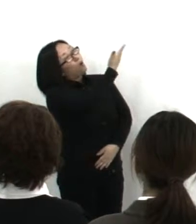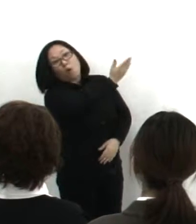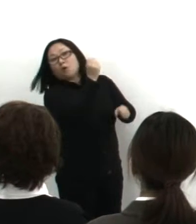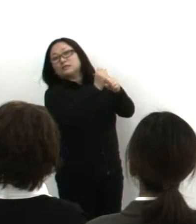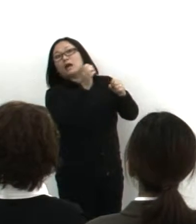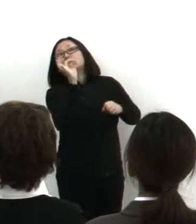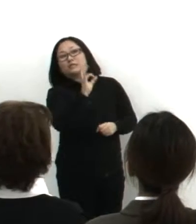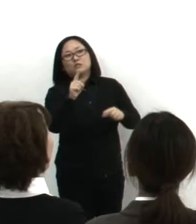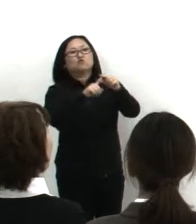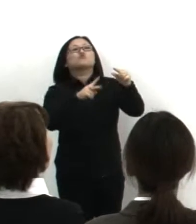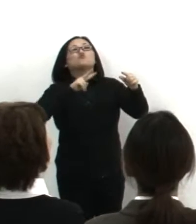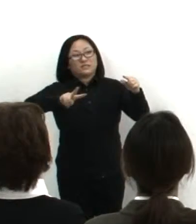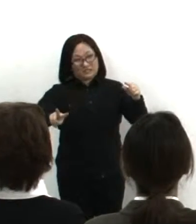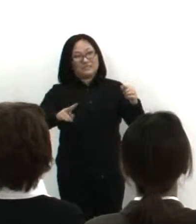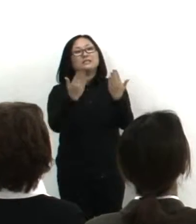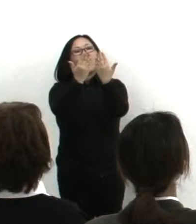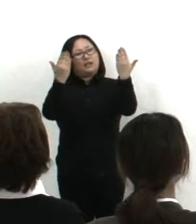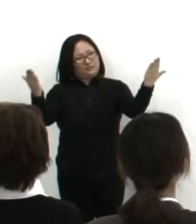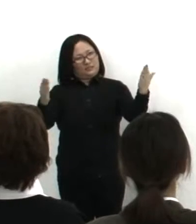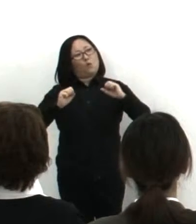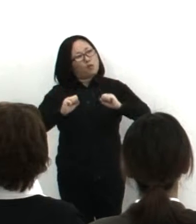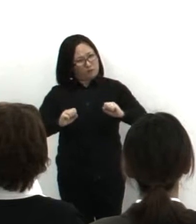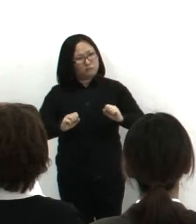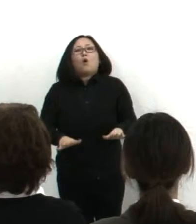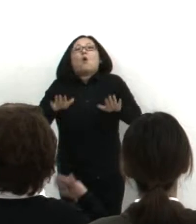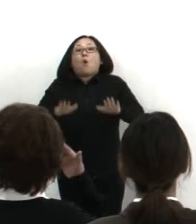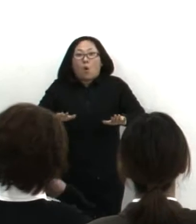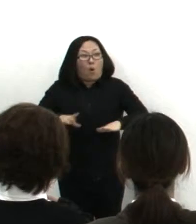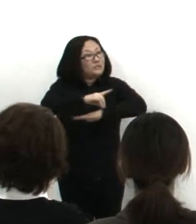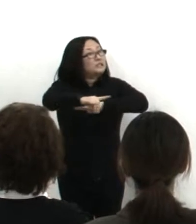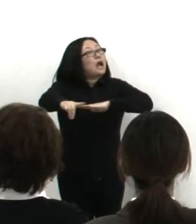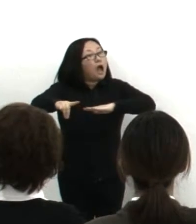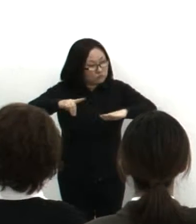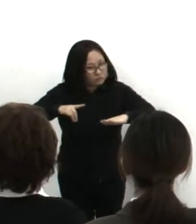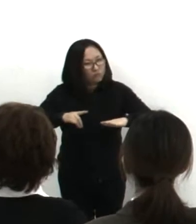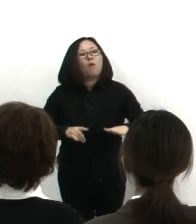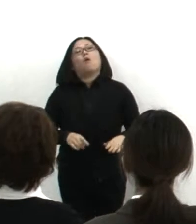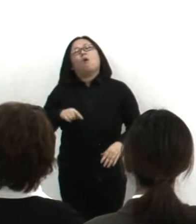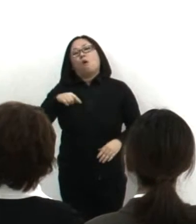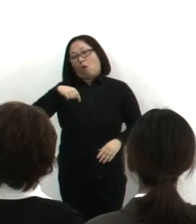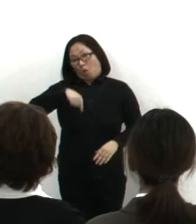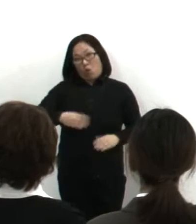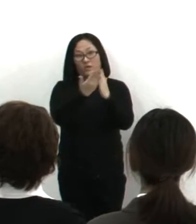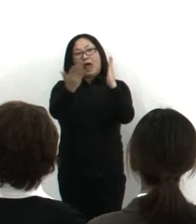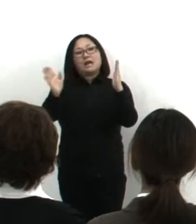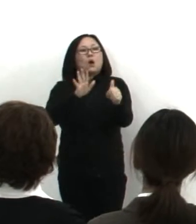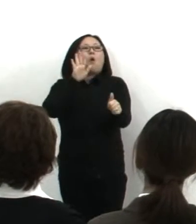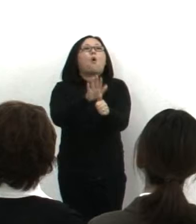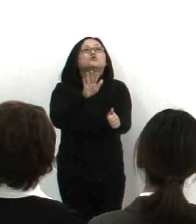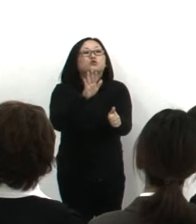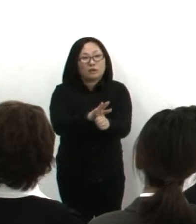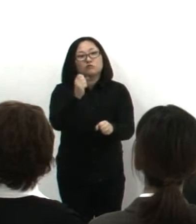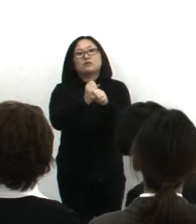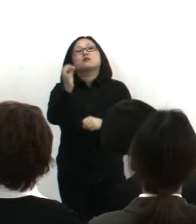を行っております。今回の企画も当ギャラリーがおすすめする作品を皆様に解説付きでお話